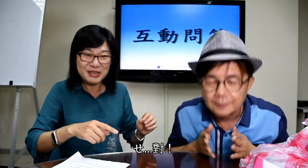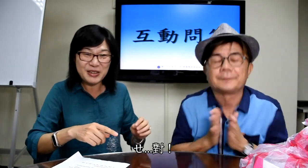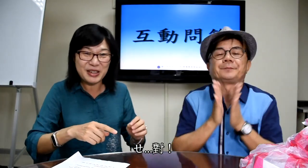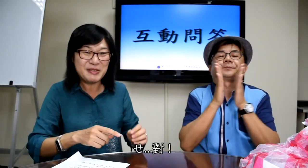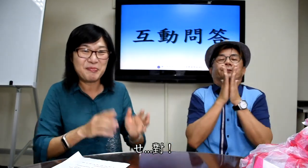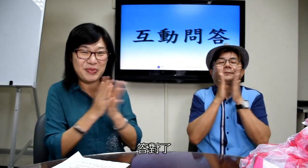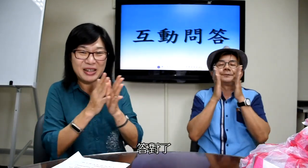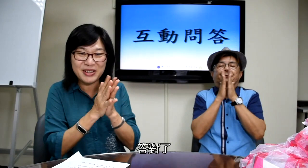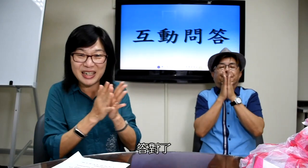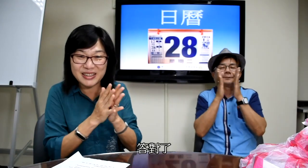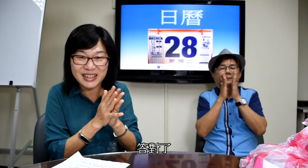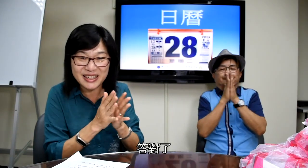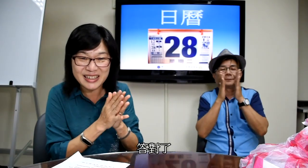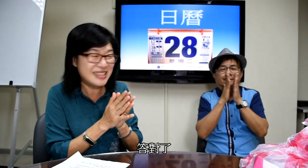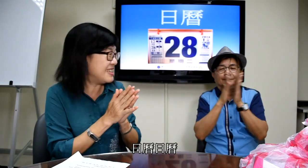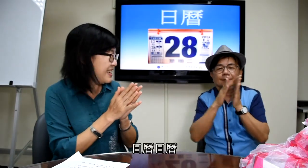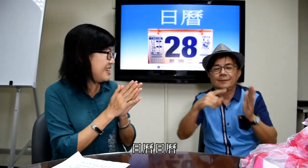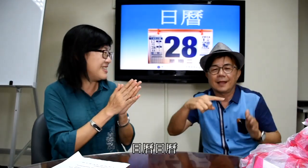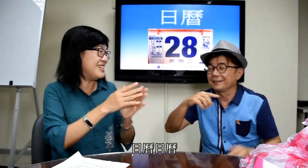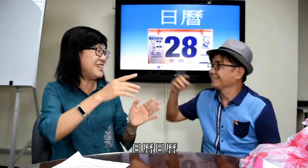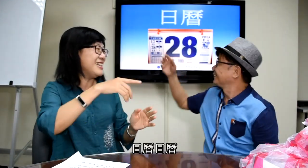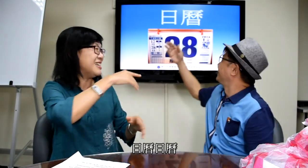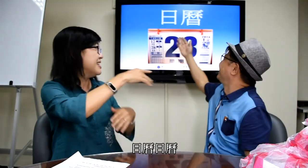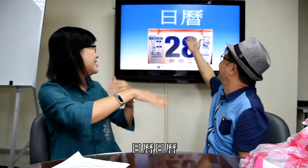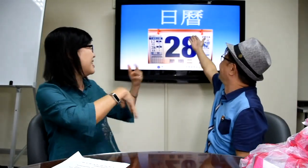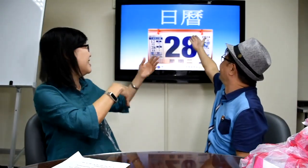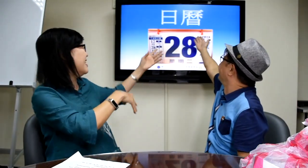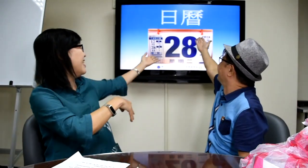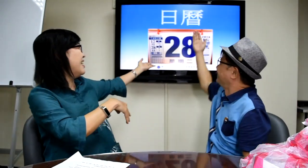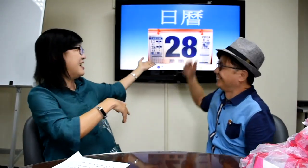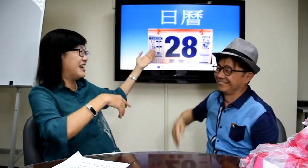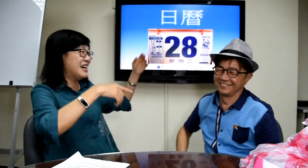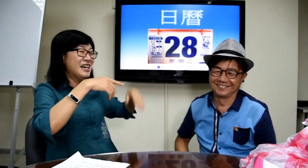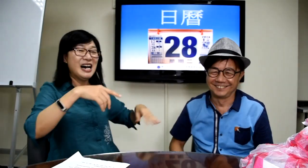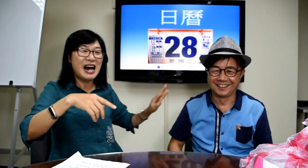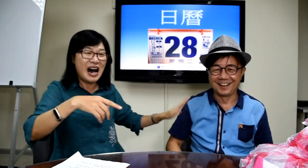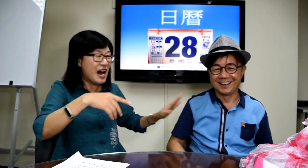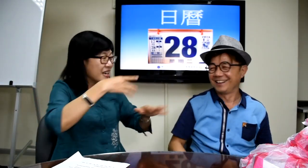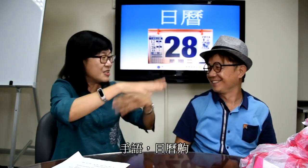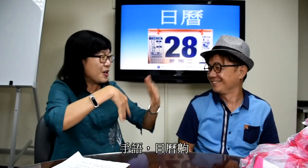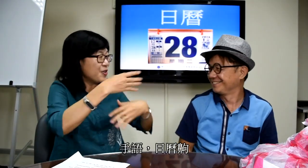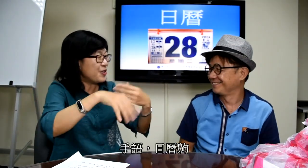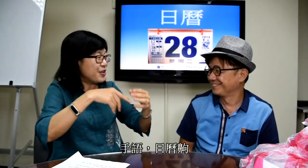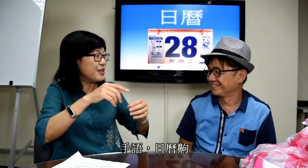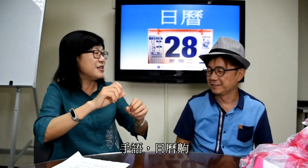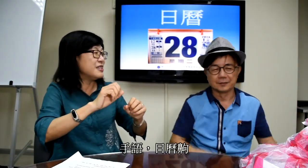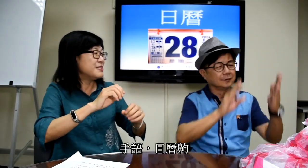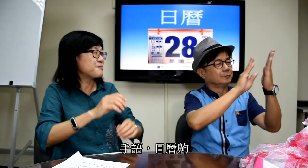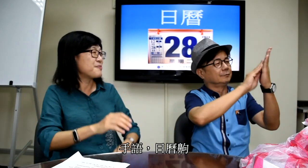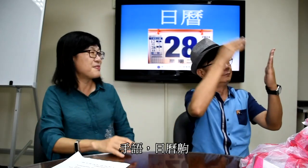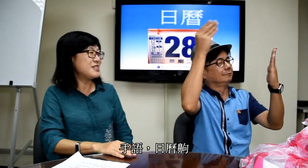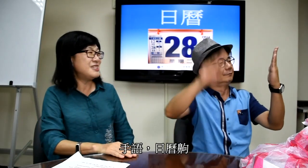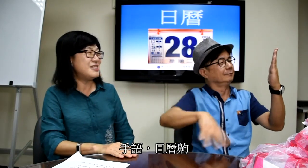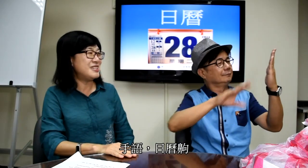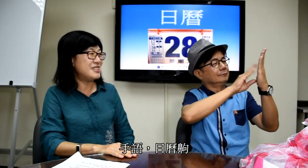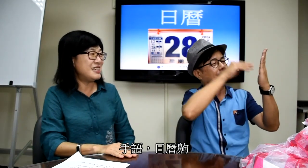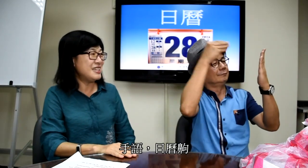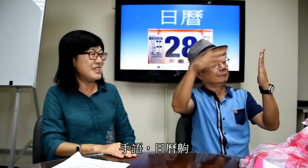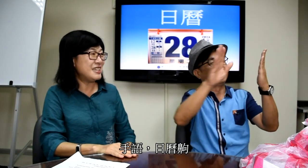对，答对了，对了，日历是哦，手语。日历，